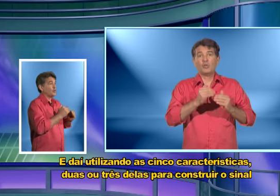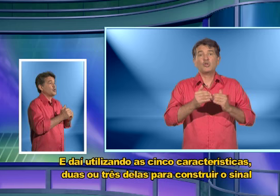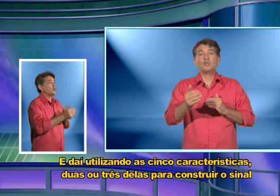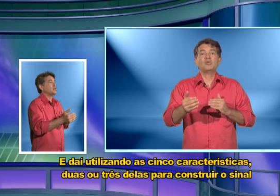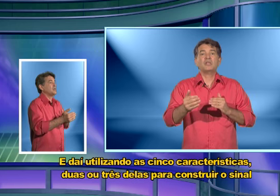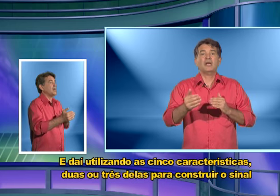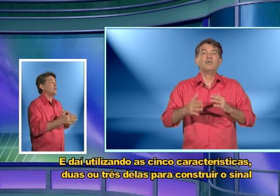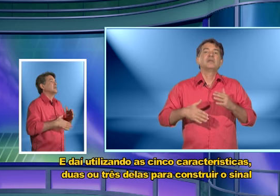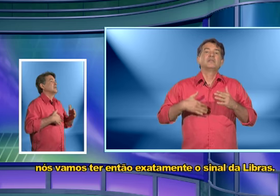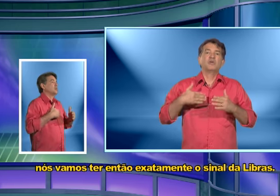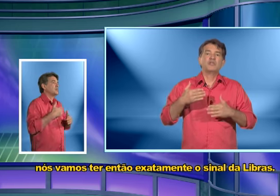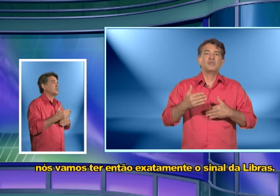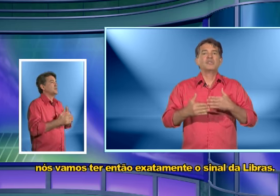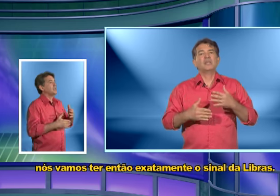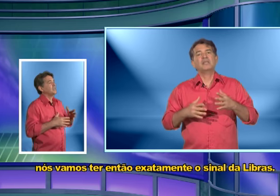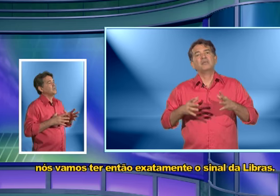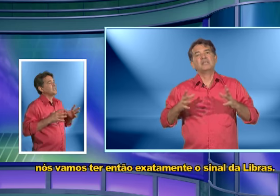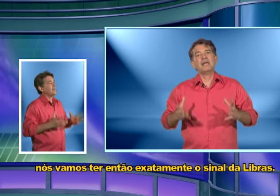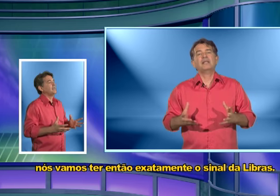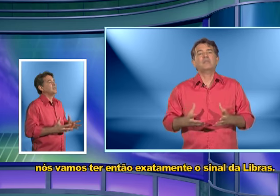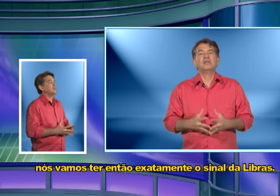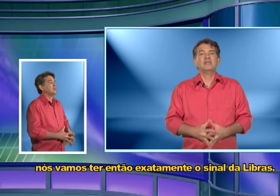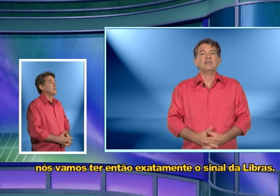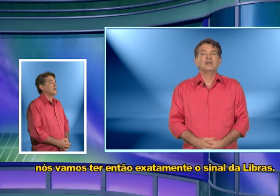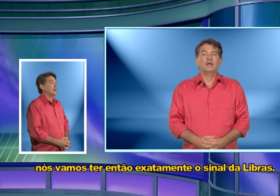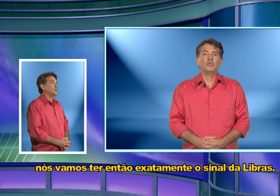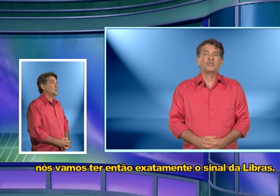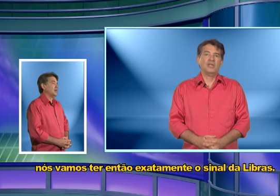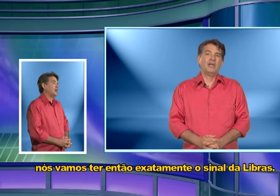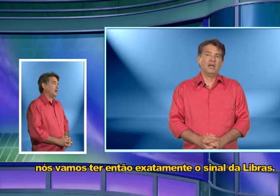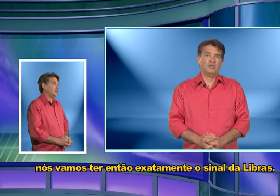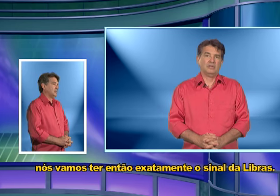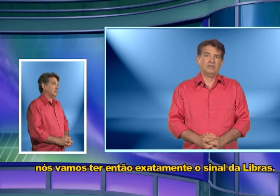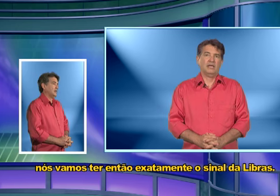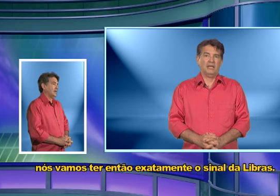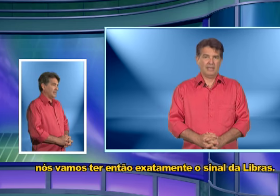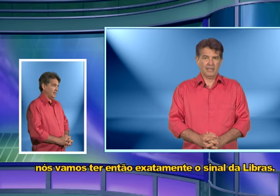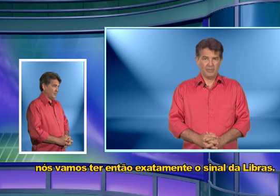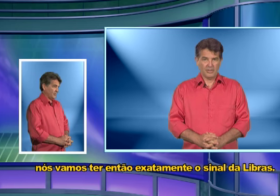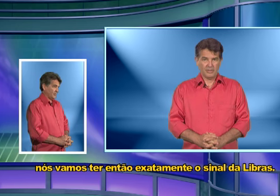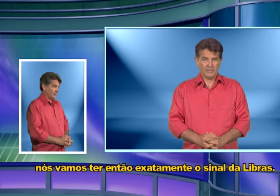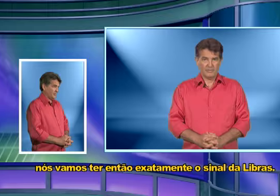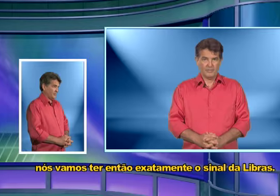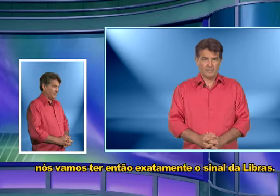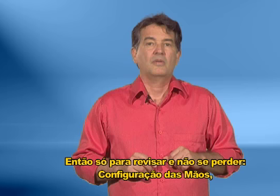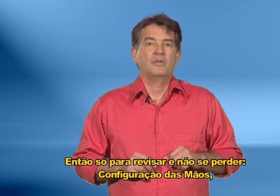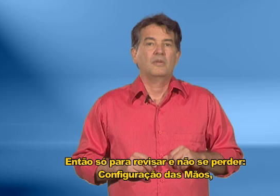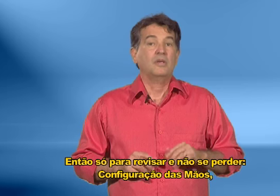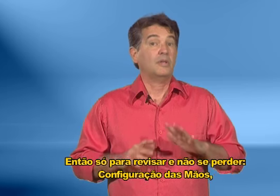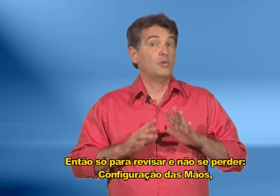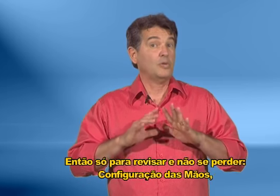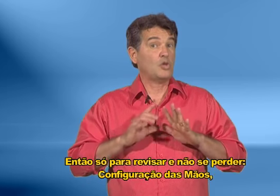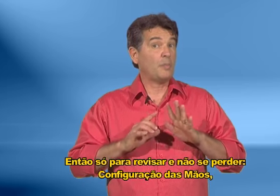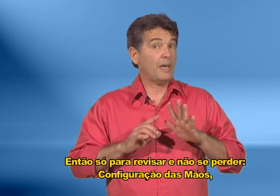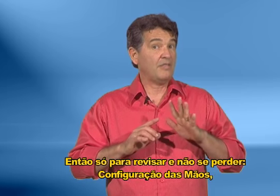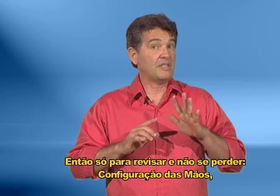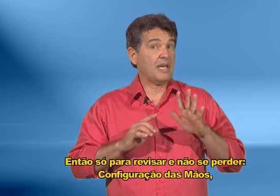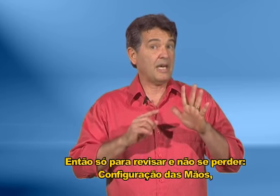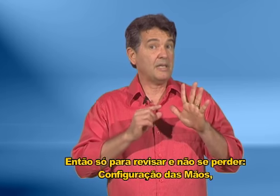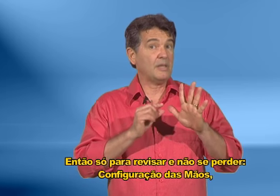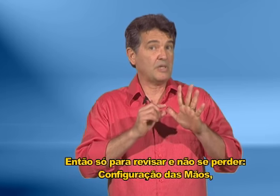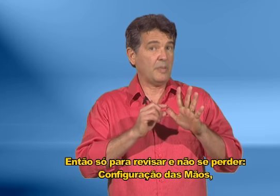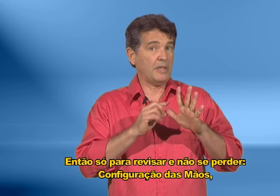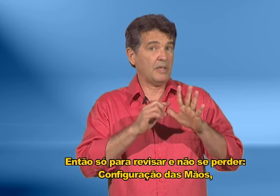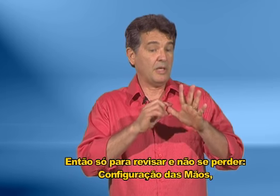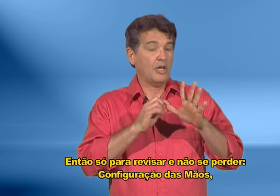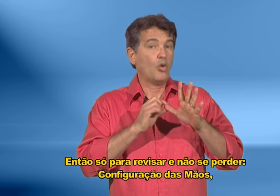delas para construir o sinal, nós vamos ter então exatamente o sinal da Libras. Então, só para